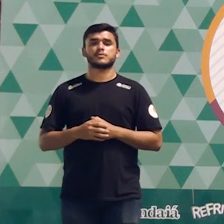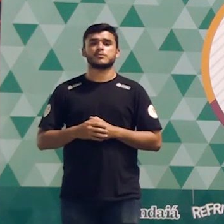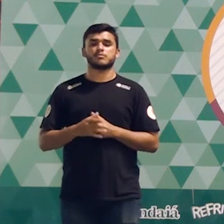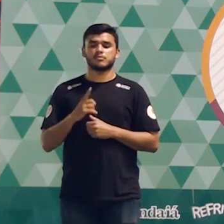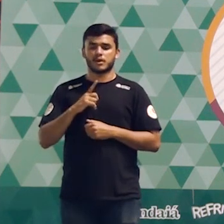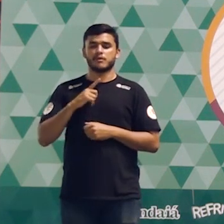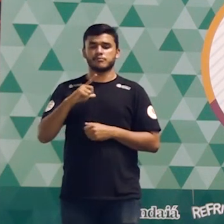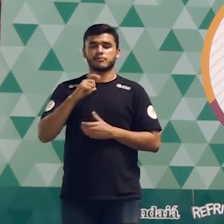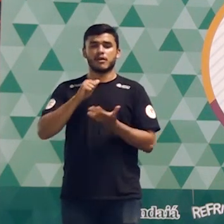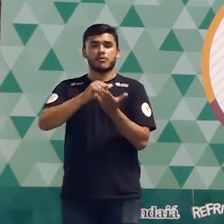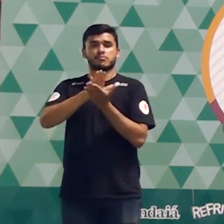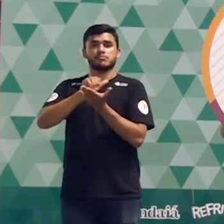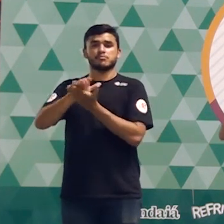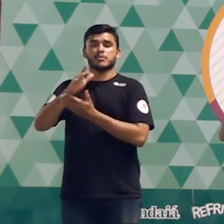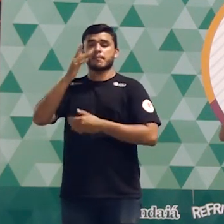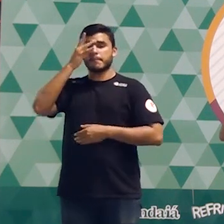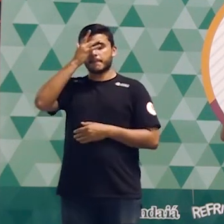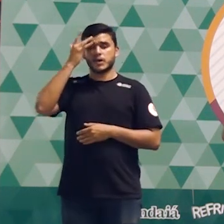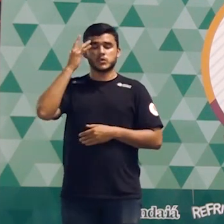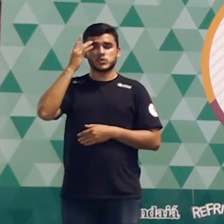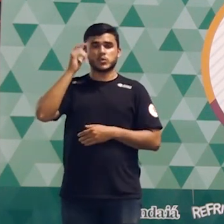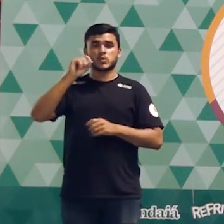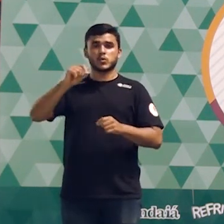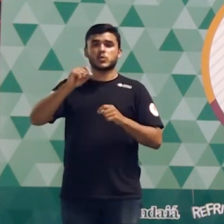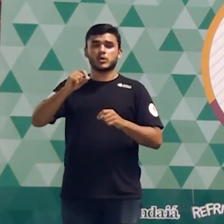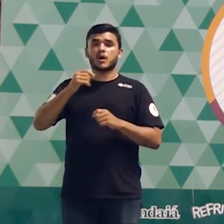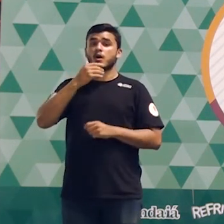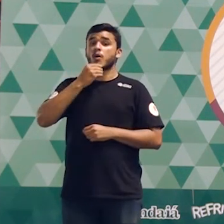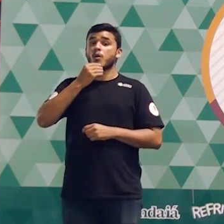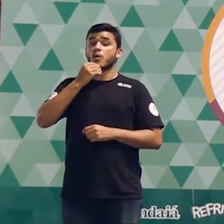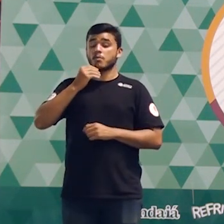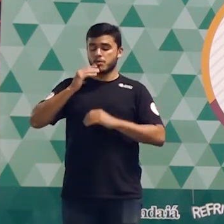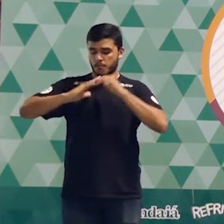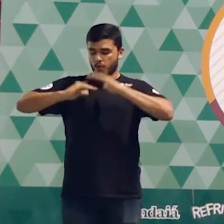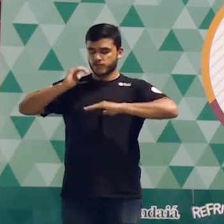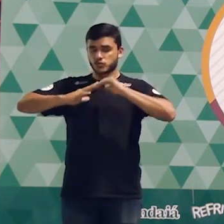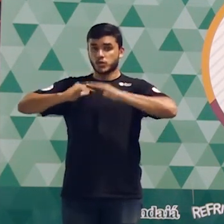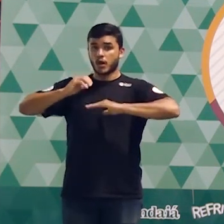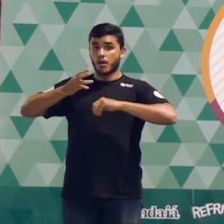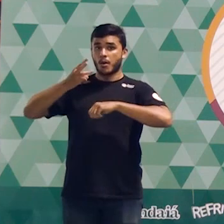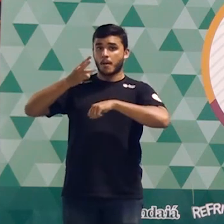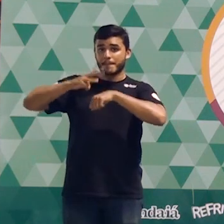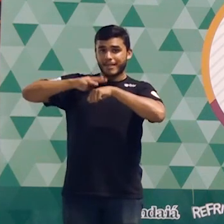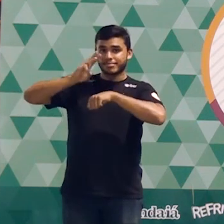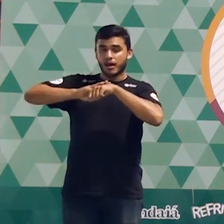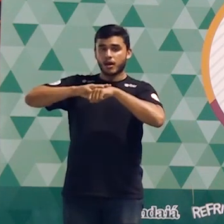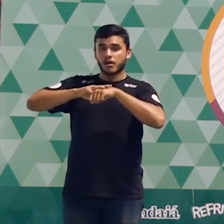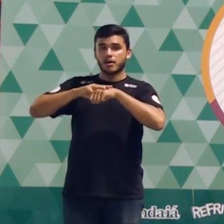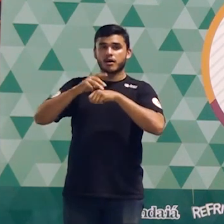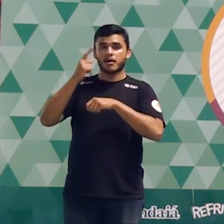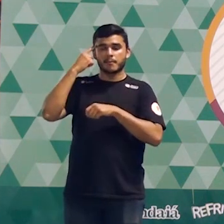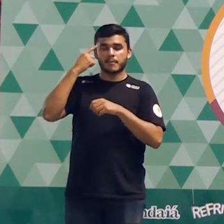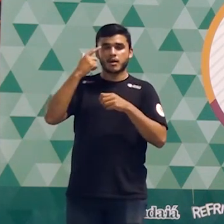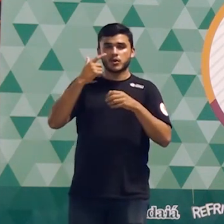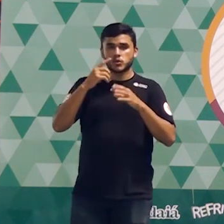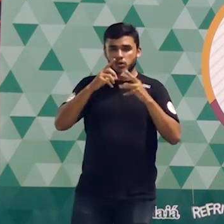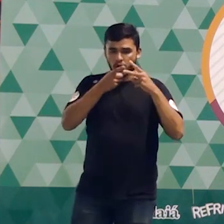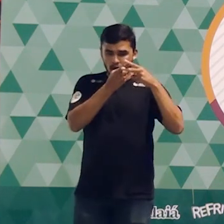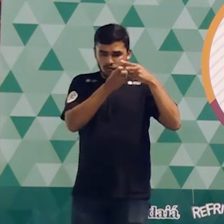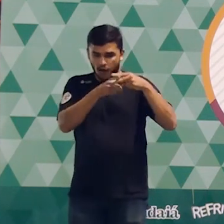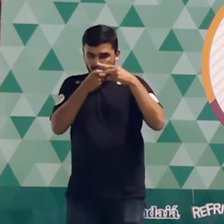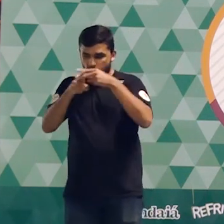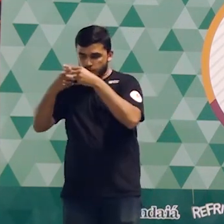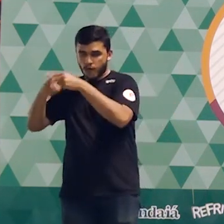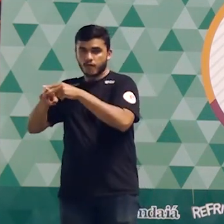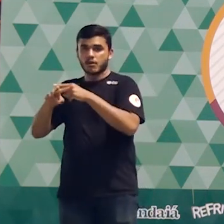desemprego estrutural. Soldadores. O cara que é soldador da área de montagem de automóvel.